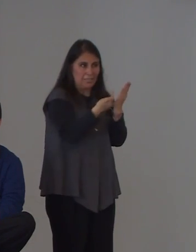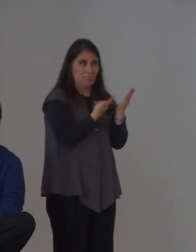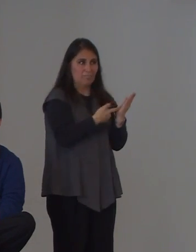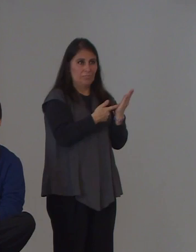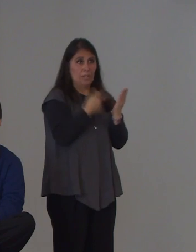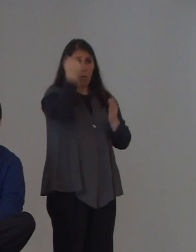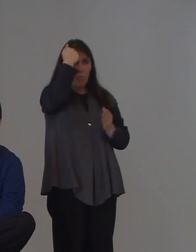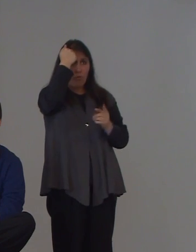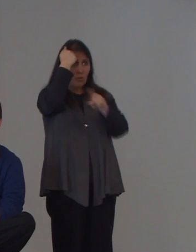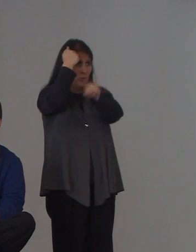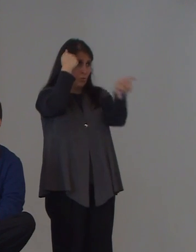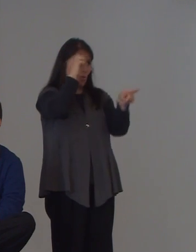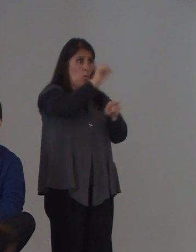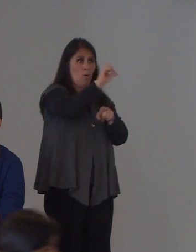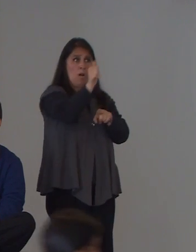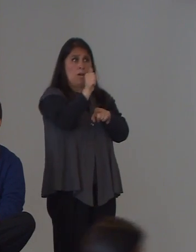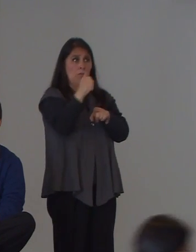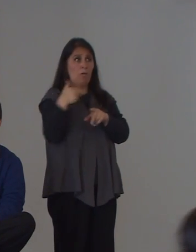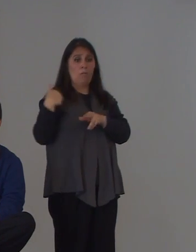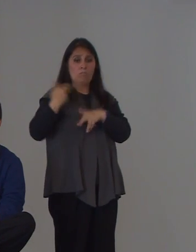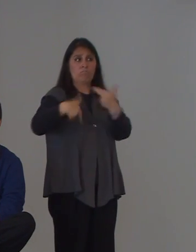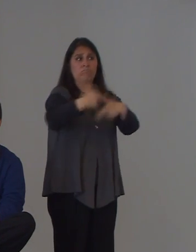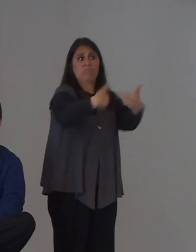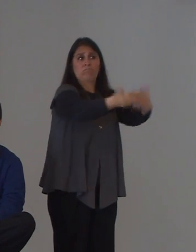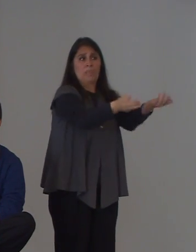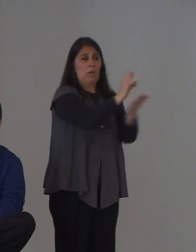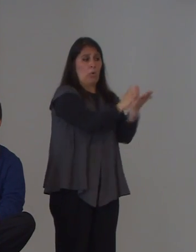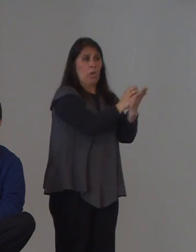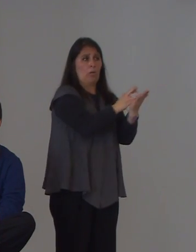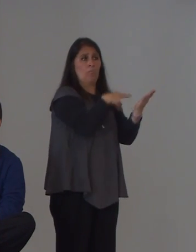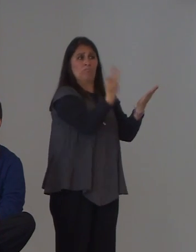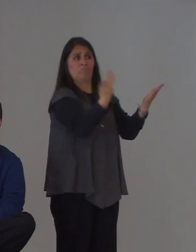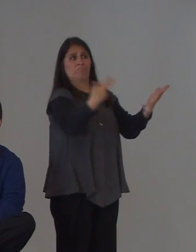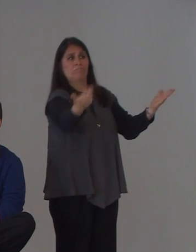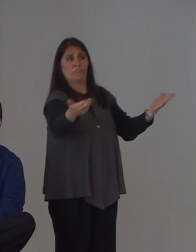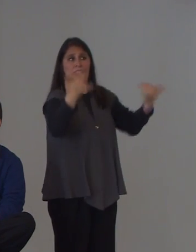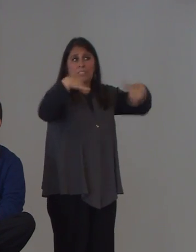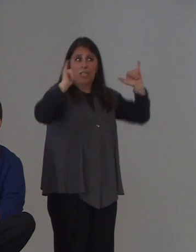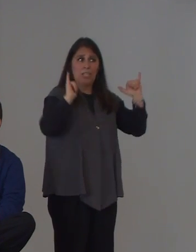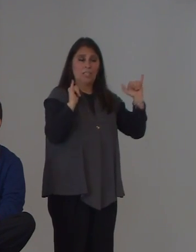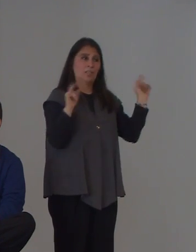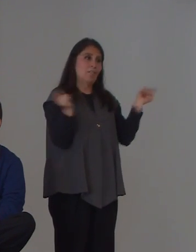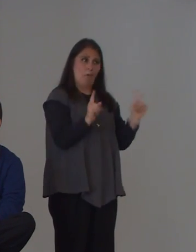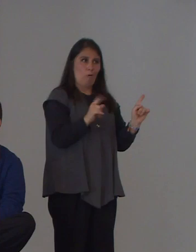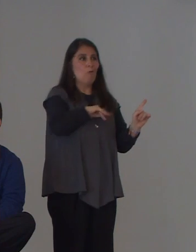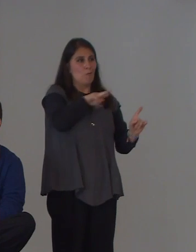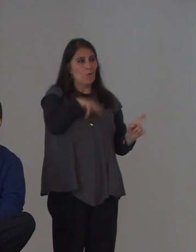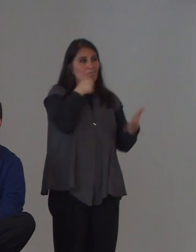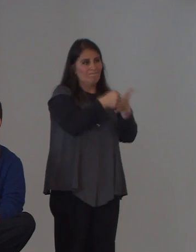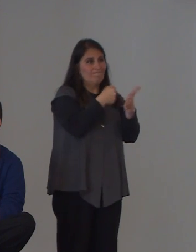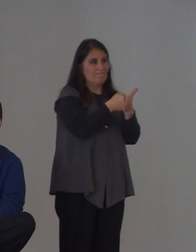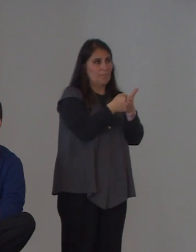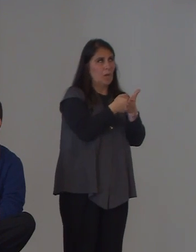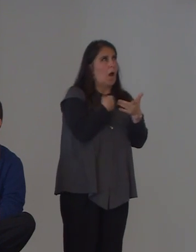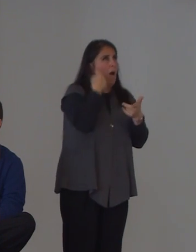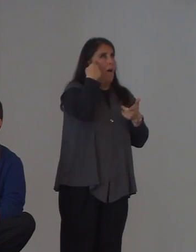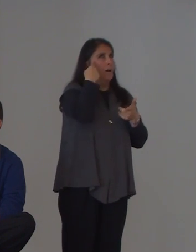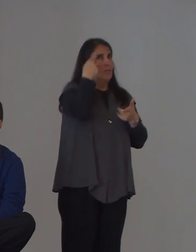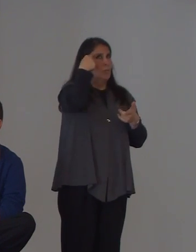las maestras no somos reproductores del currículo oficial. Que incluso a veces parece para hacer lo que nos